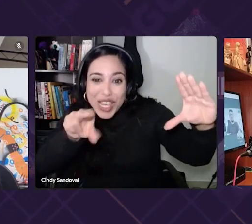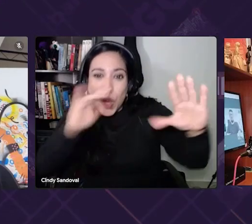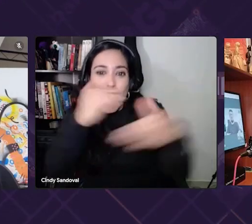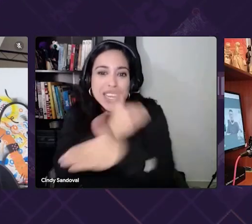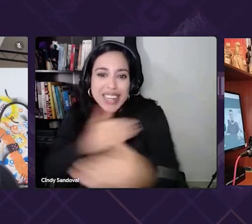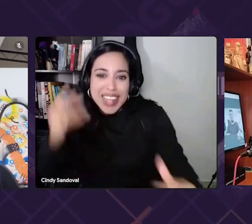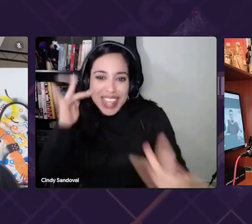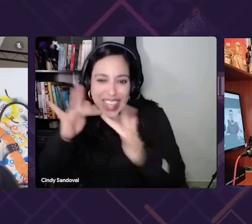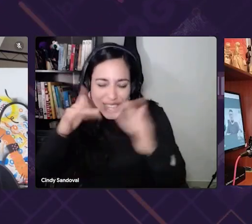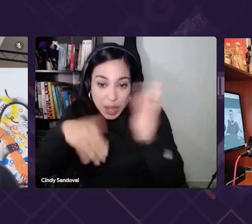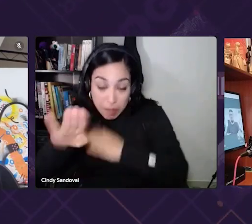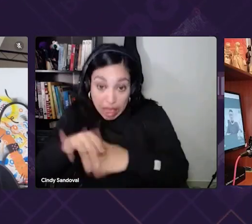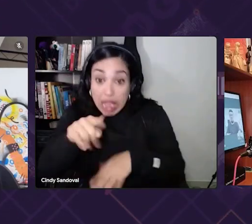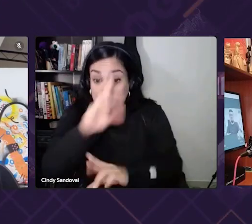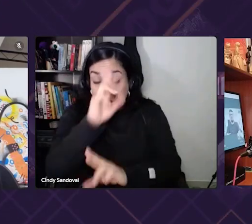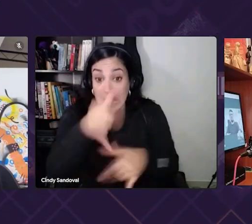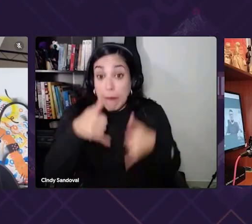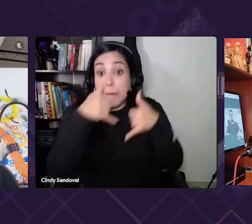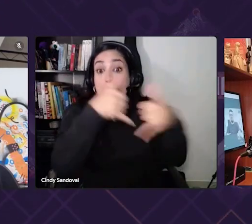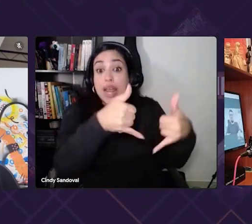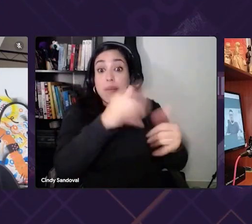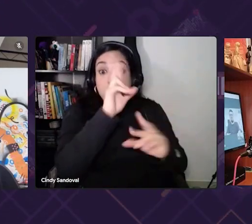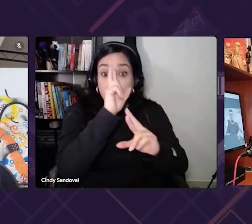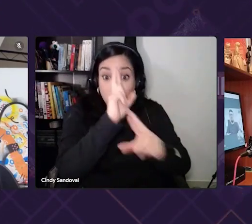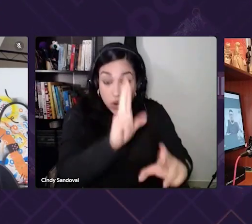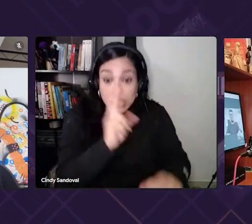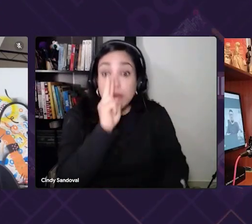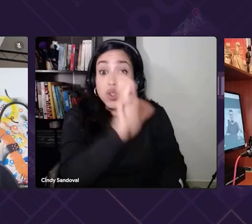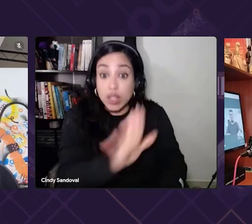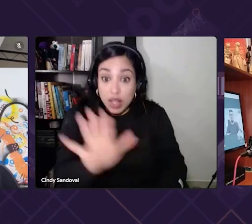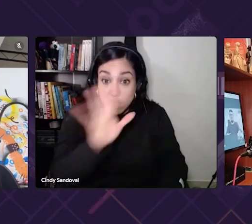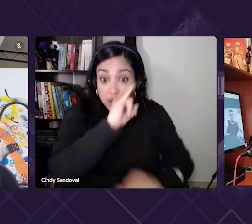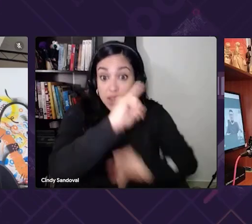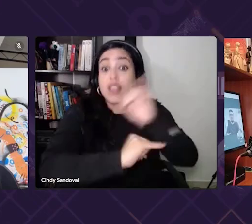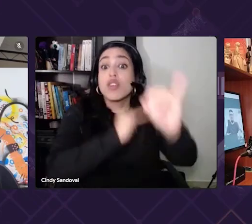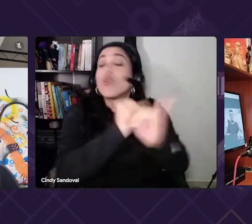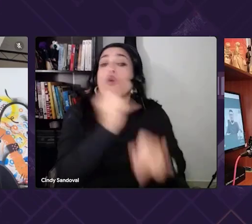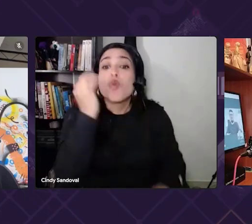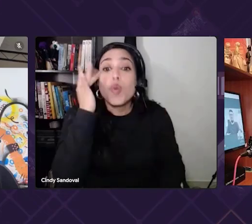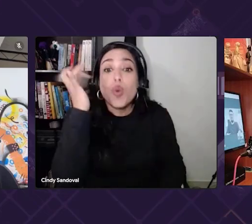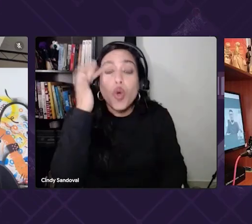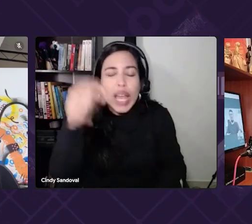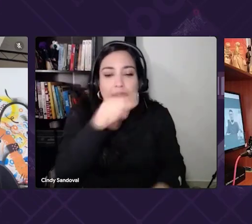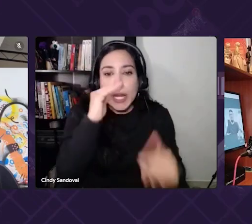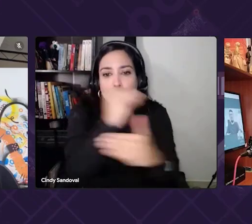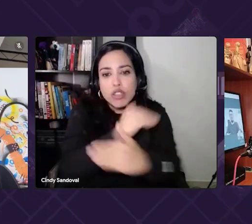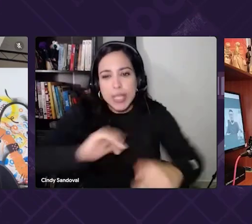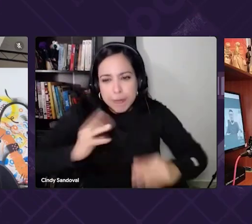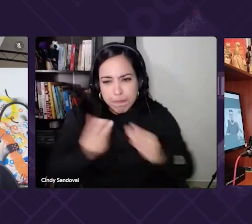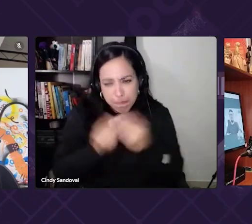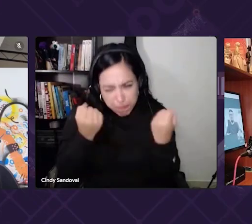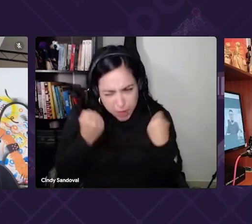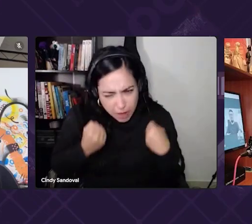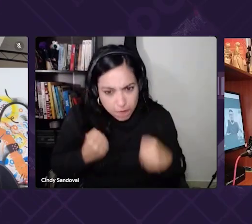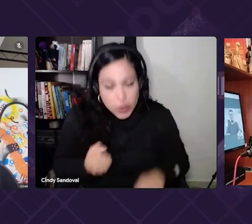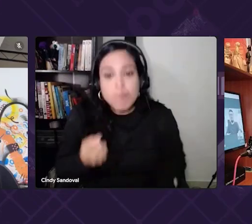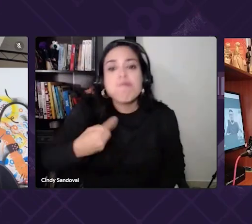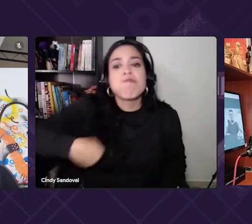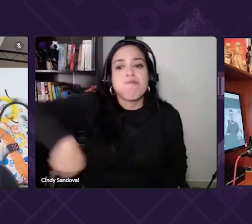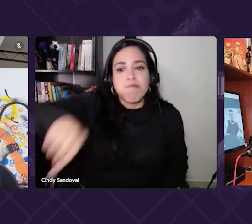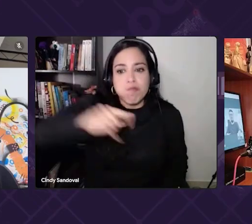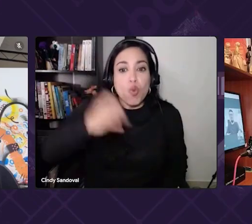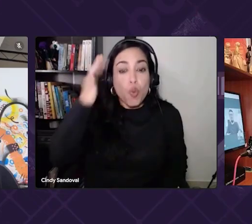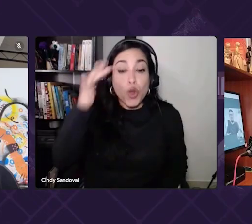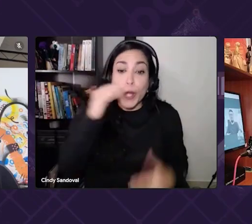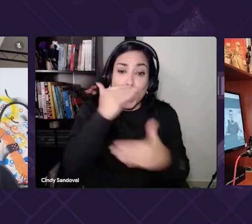reconocimientos nacionales y sobre todo internacionales, porque ha hecho un esfuerzo enorme por la inclusión de los niños y las niñas